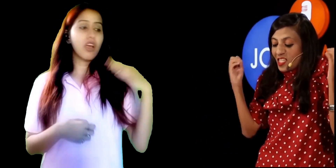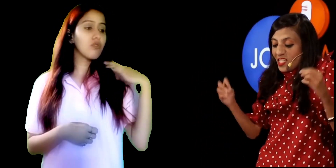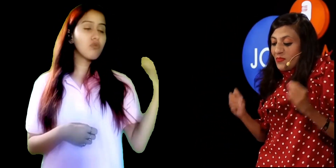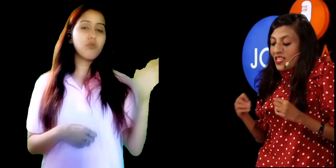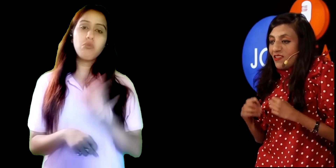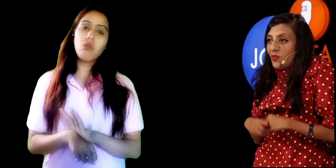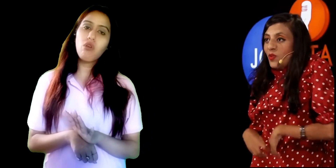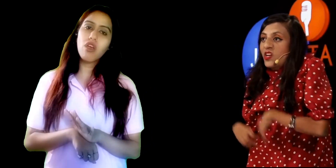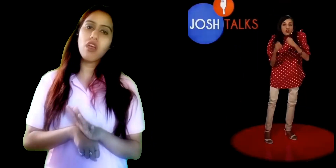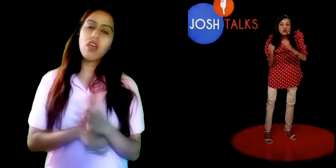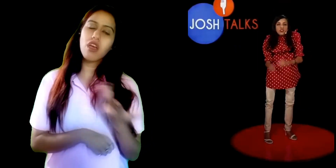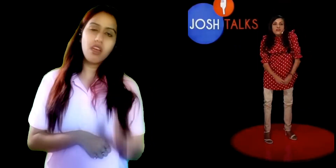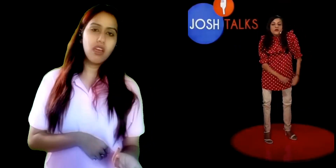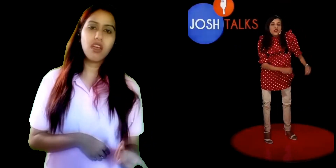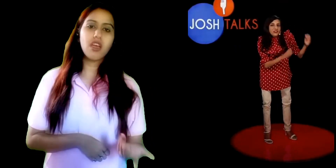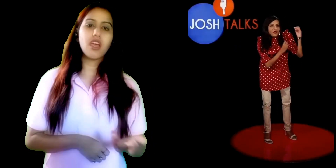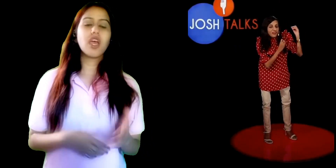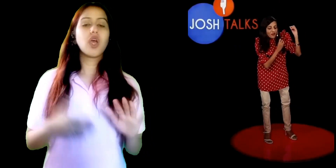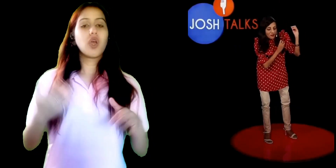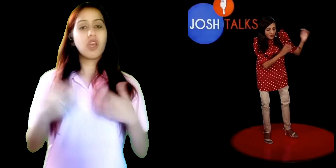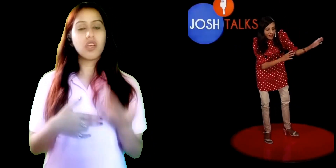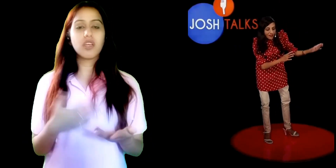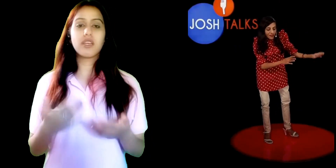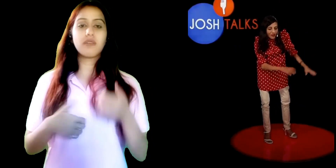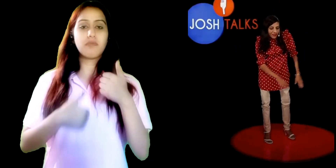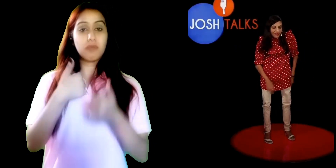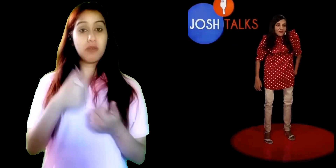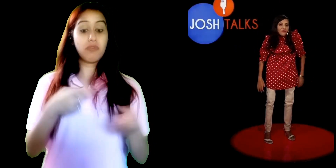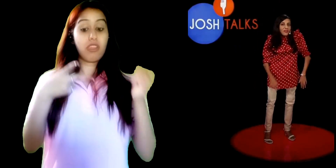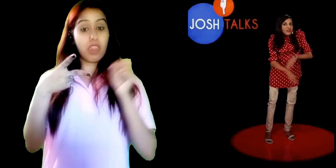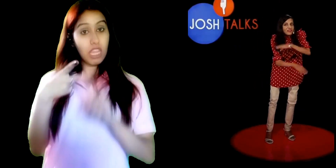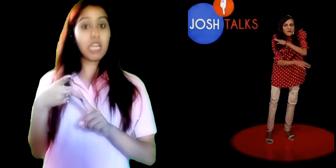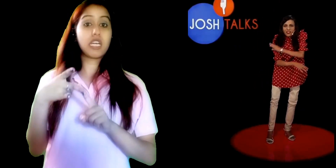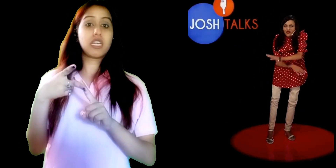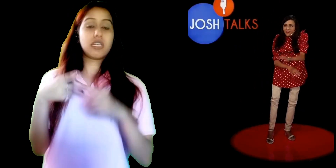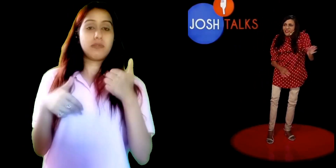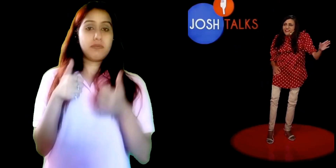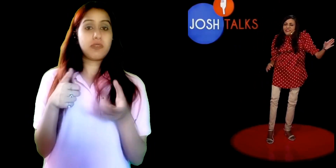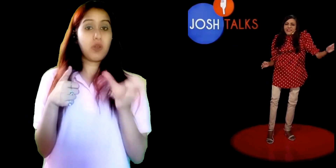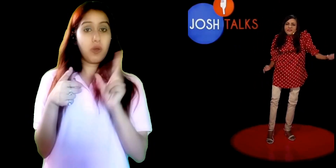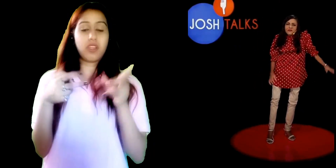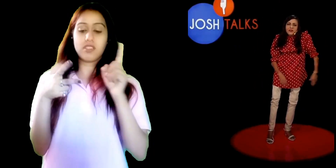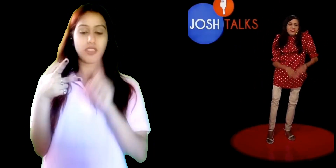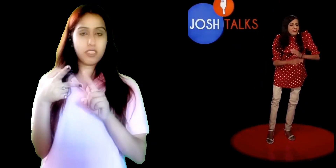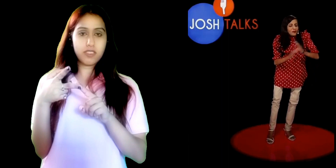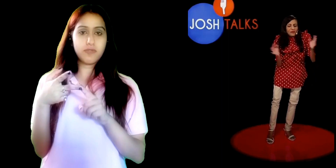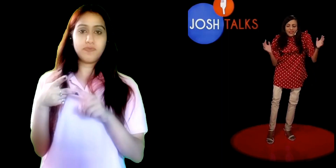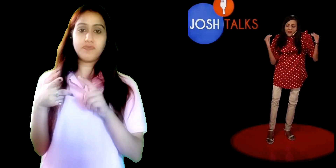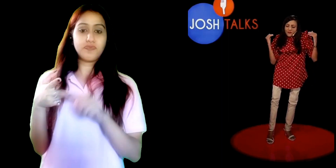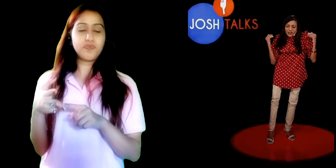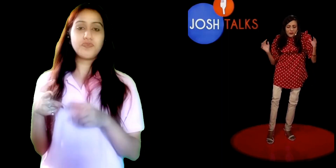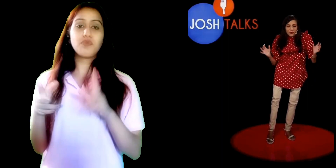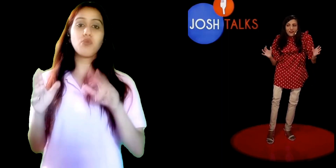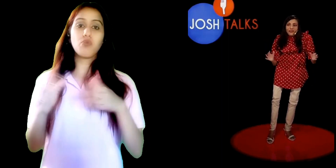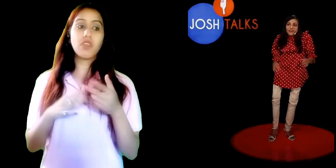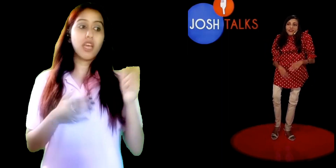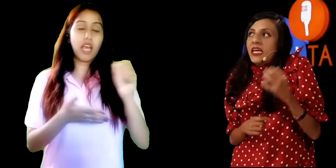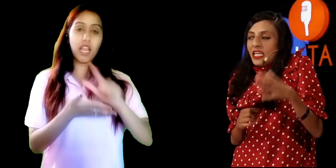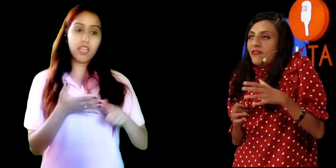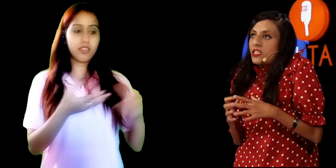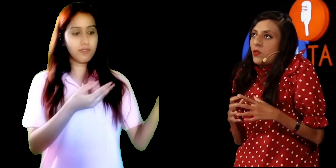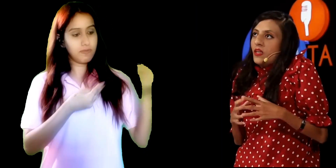बाद मैंने जिस दिन मेंस ख़त्म हुए उसी दिन उठा के सारी किताबें फेंक दी, सब मटेरियल डिलीट कर दिया आज कंप्यूटर से, सब। मैंने कहा अब मेरा हो